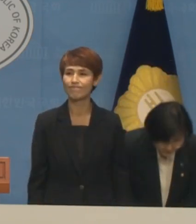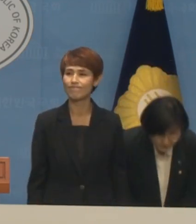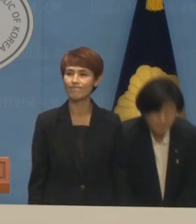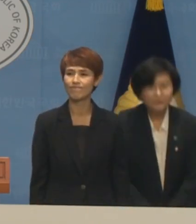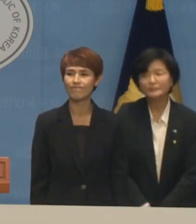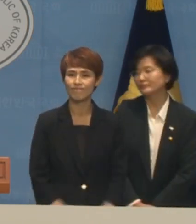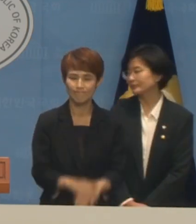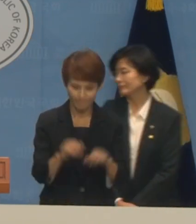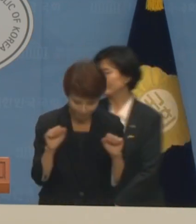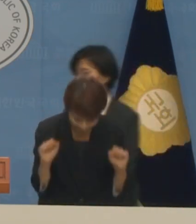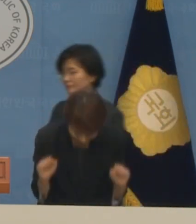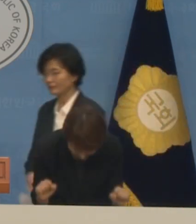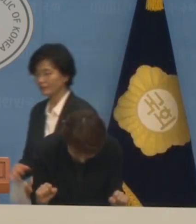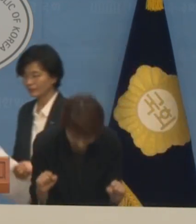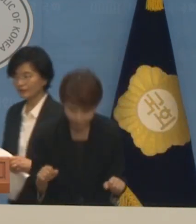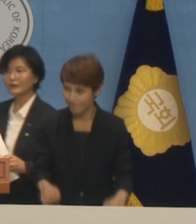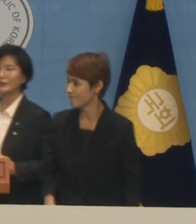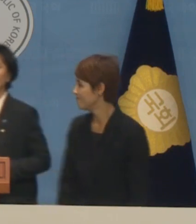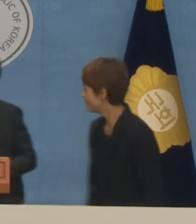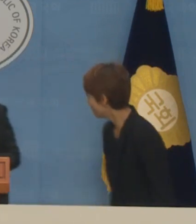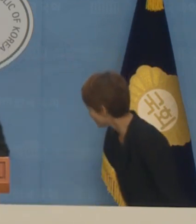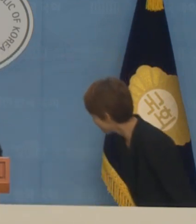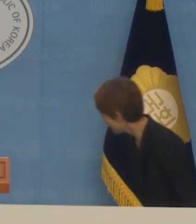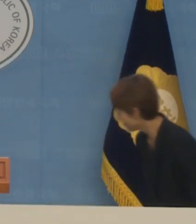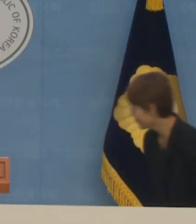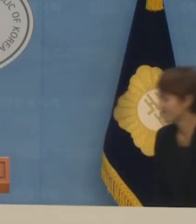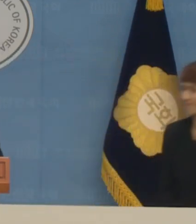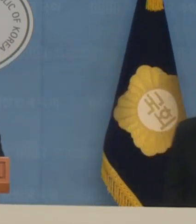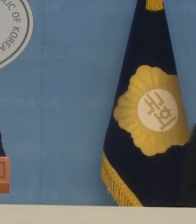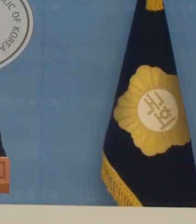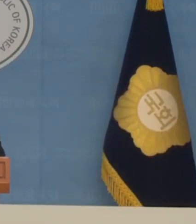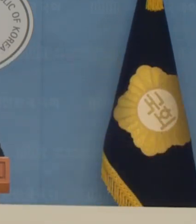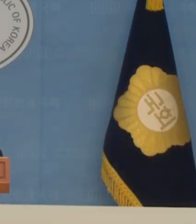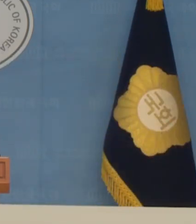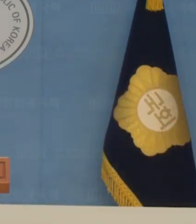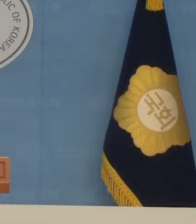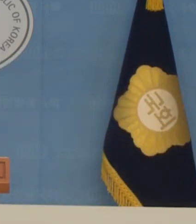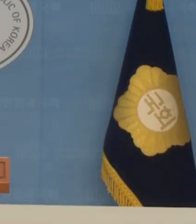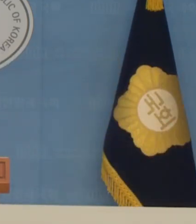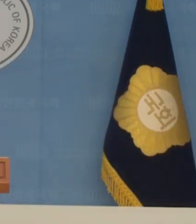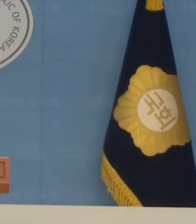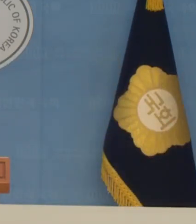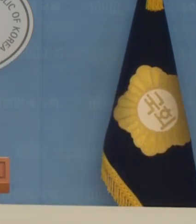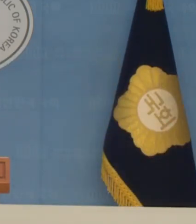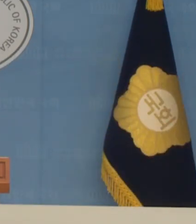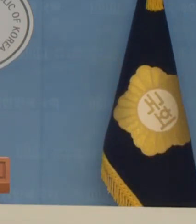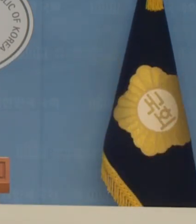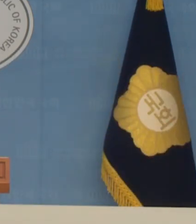이상 기자회견 마치겠습니다. 감사합니다.